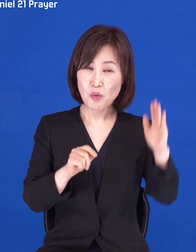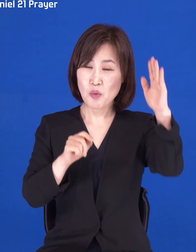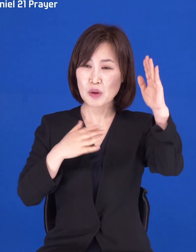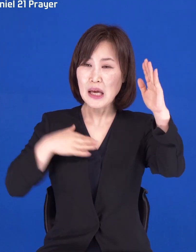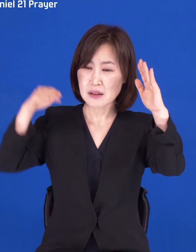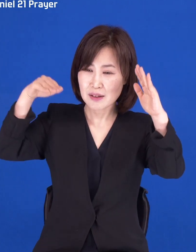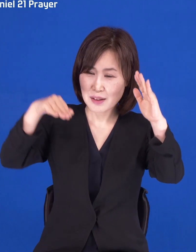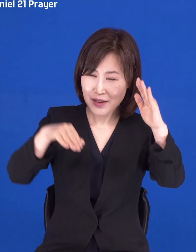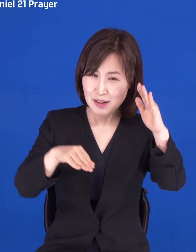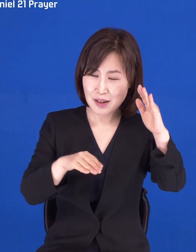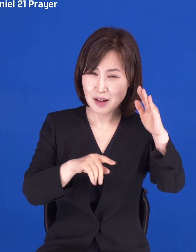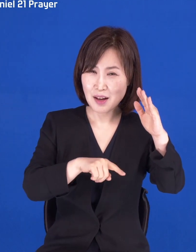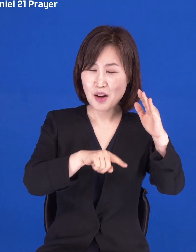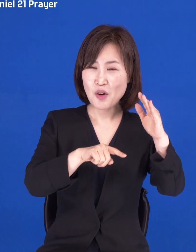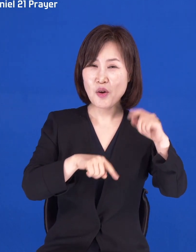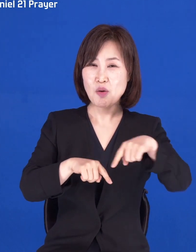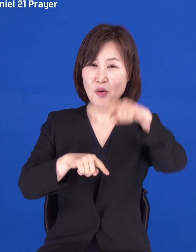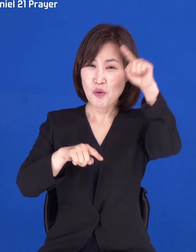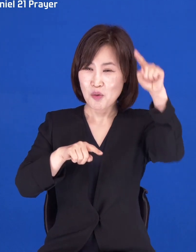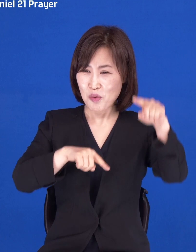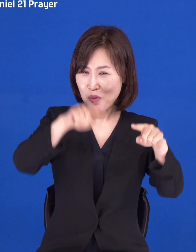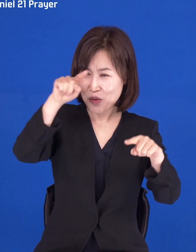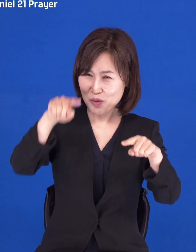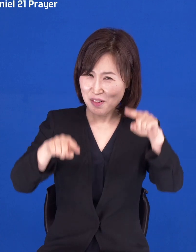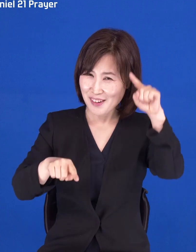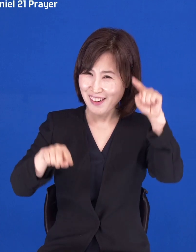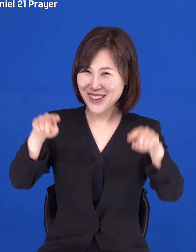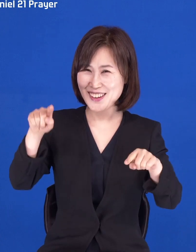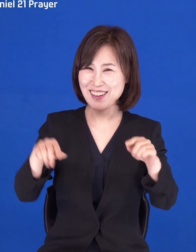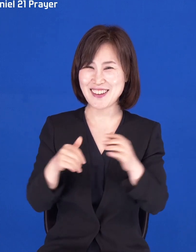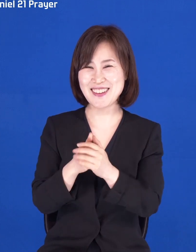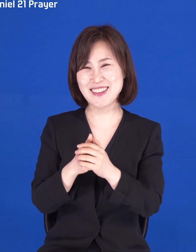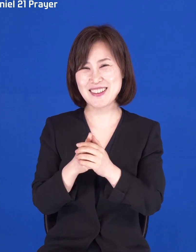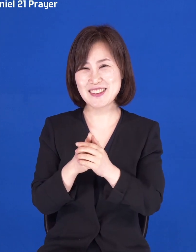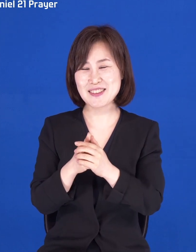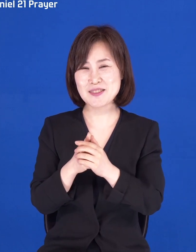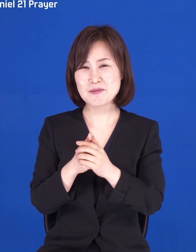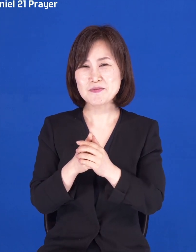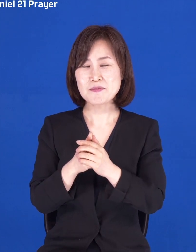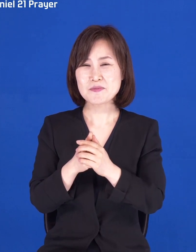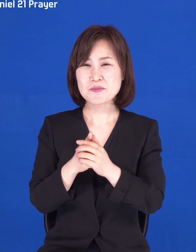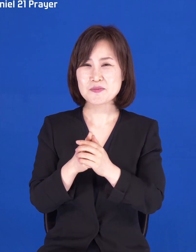다 내려가고 있는데 혼자 올렸다가 못 쓰겠어 그랬던 기억이 있습니다.